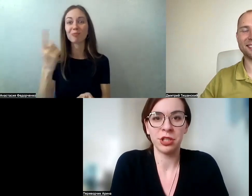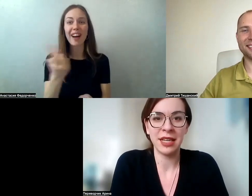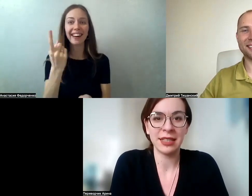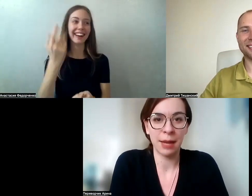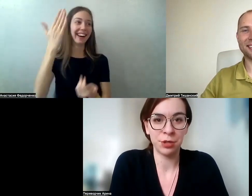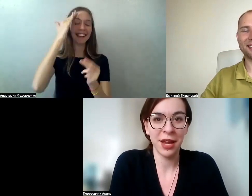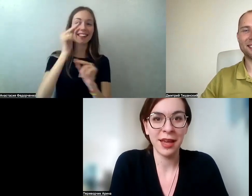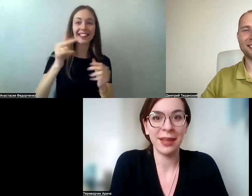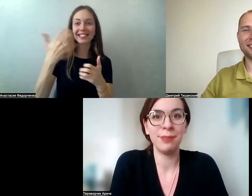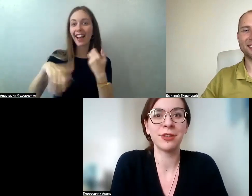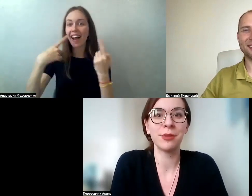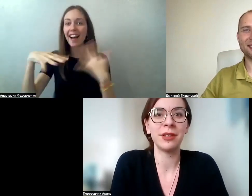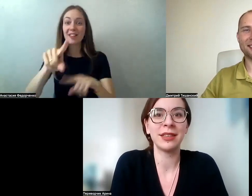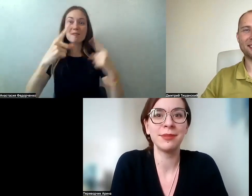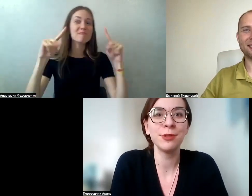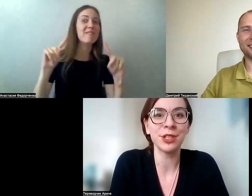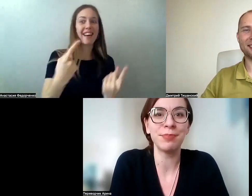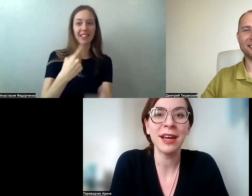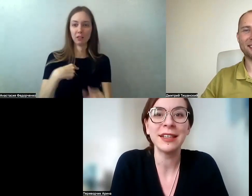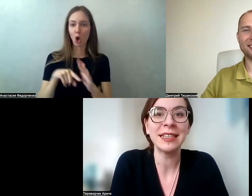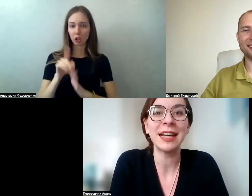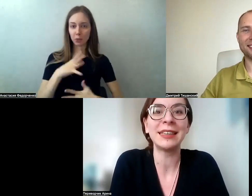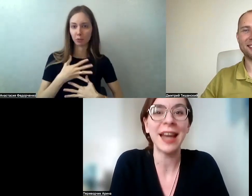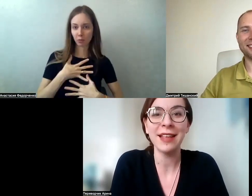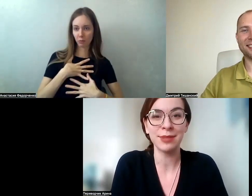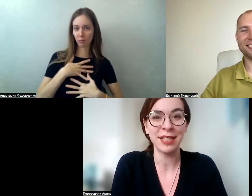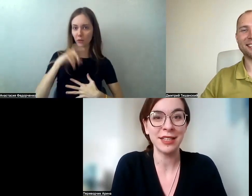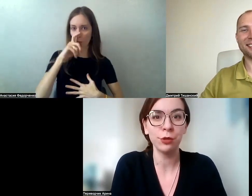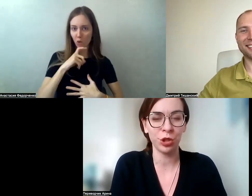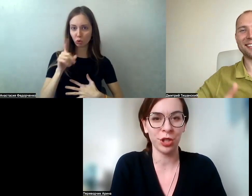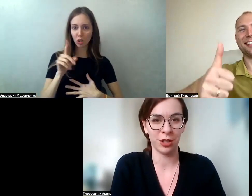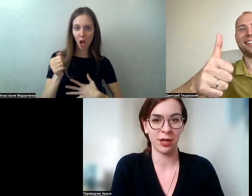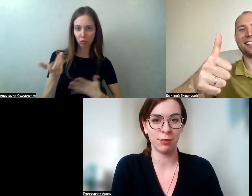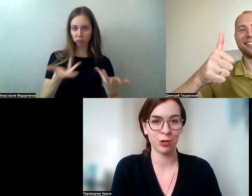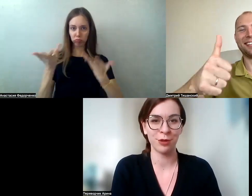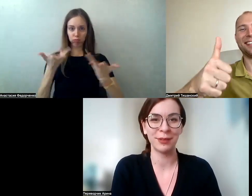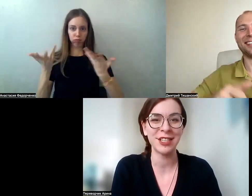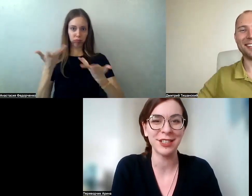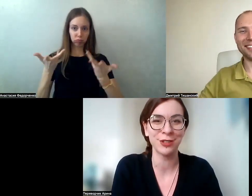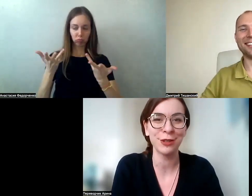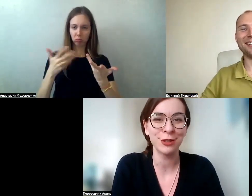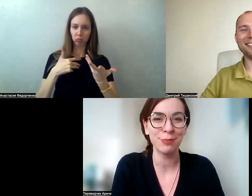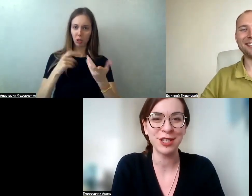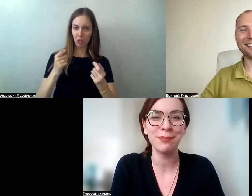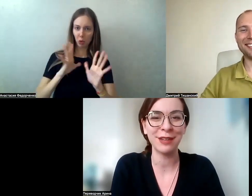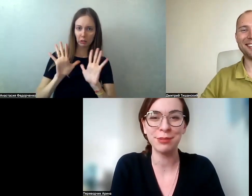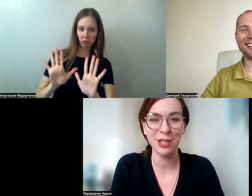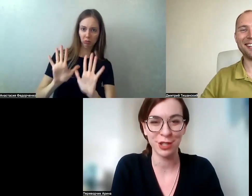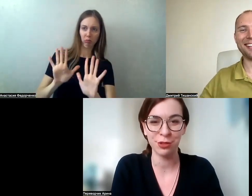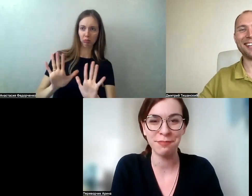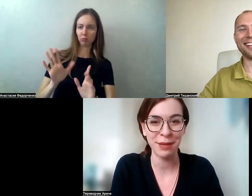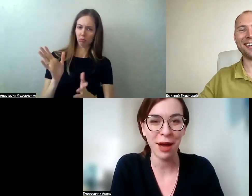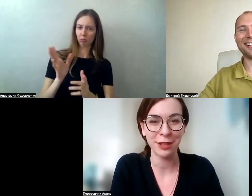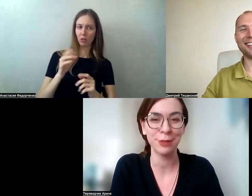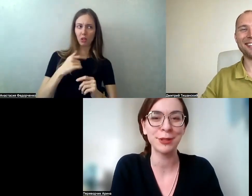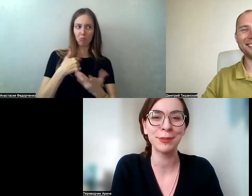было очень интересное общение, и мне Артем говорит, ты будешь первым интеллект-тренером среди глухих. Я такая, боже мой, подожди, что такое суперджамп, я вообще